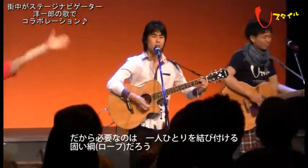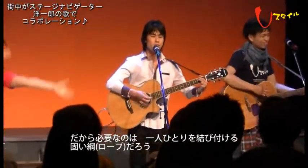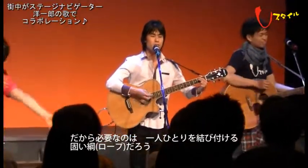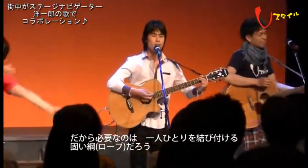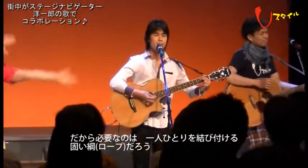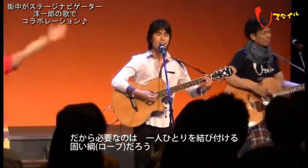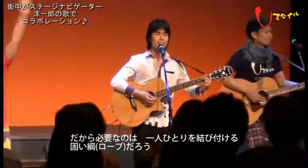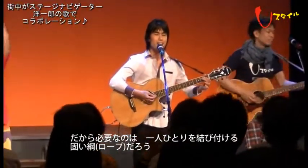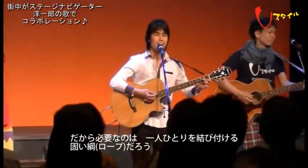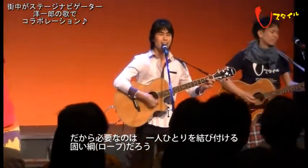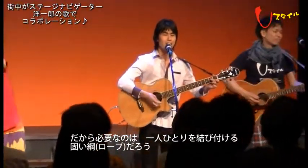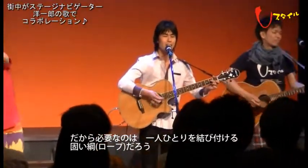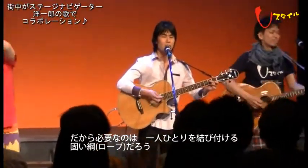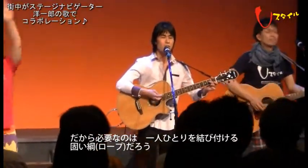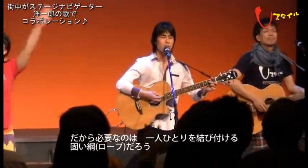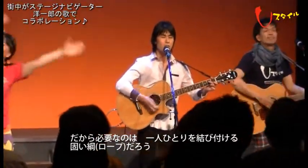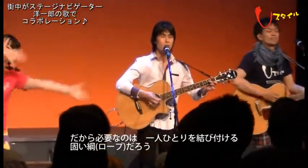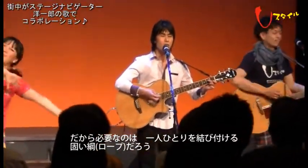me